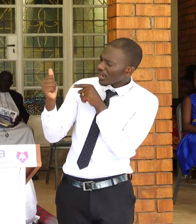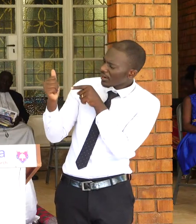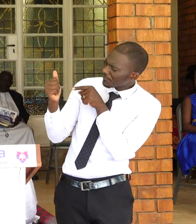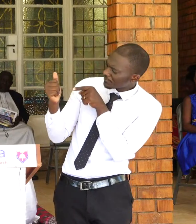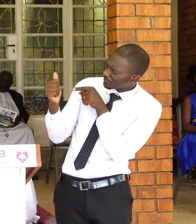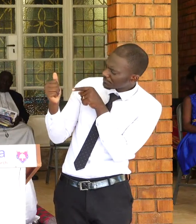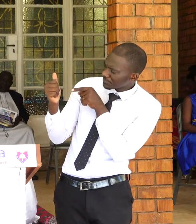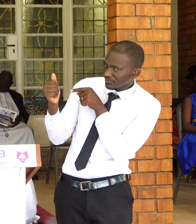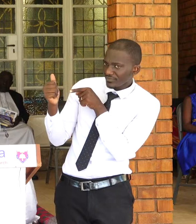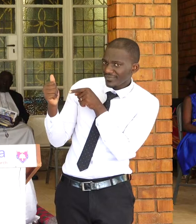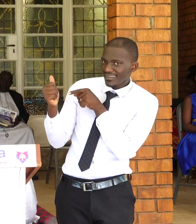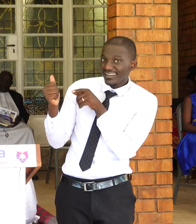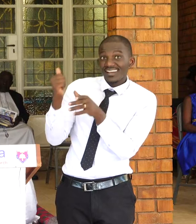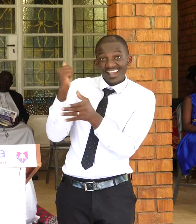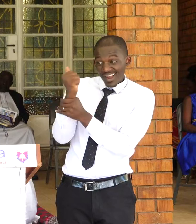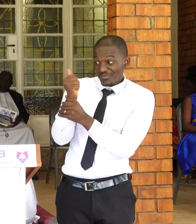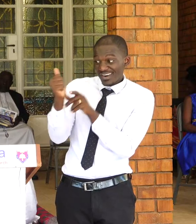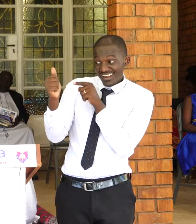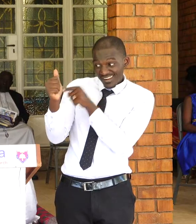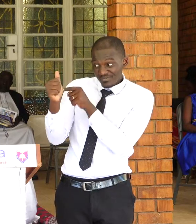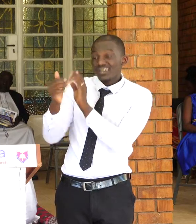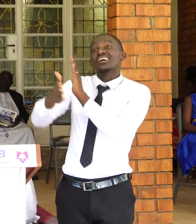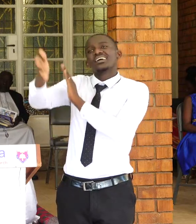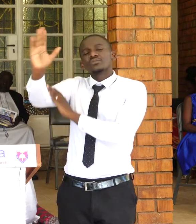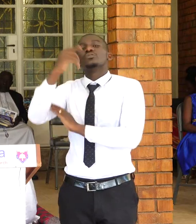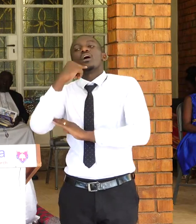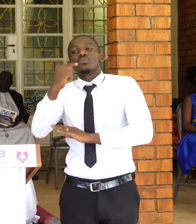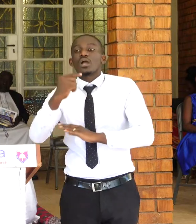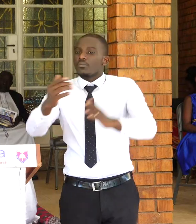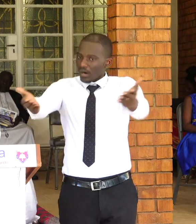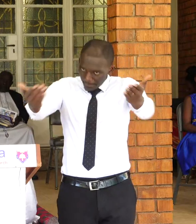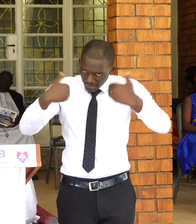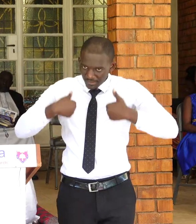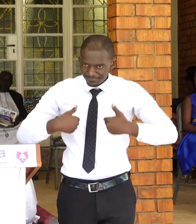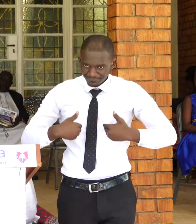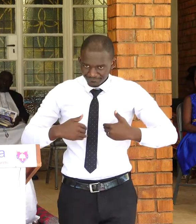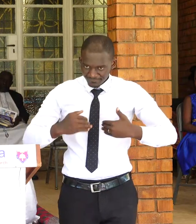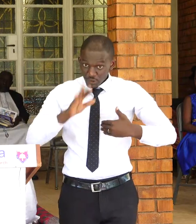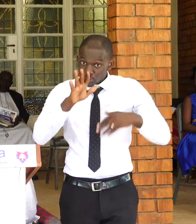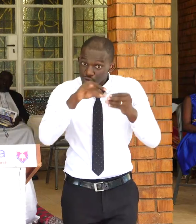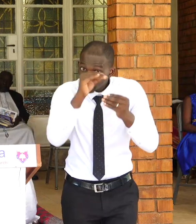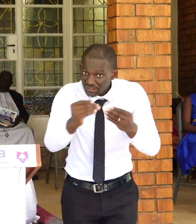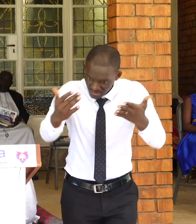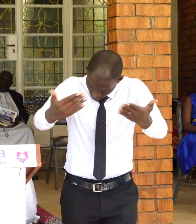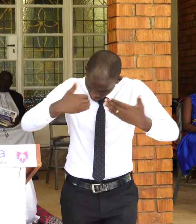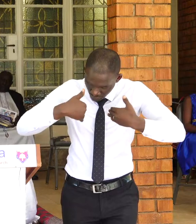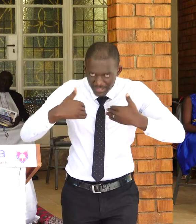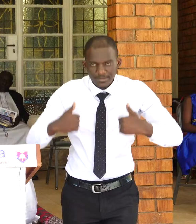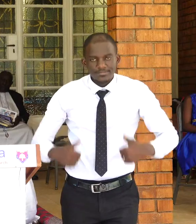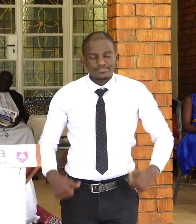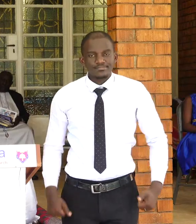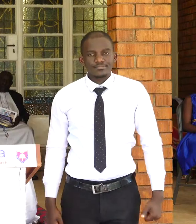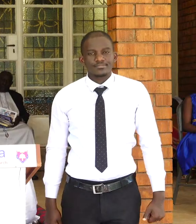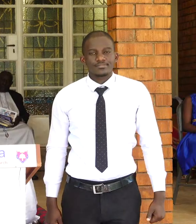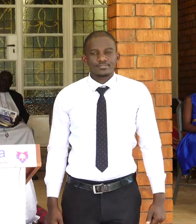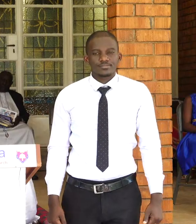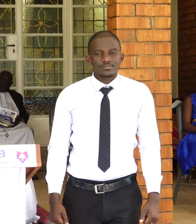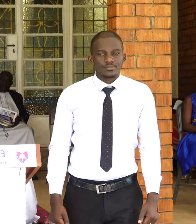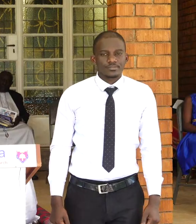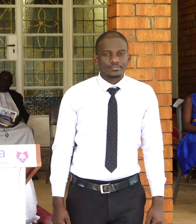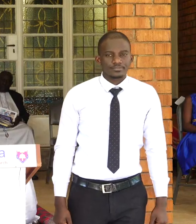Katonda yamugamba nti mpa omwana wo gwokola chi gwoyagala